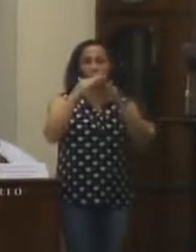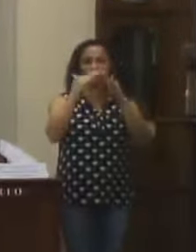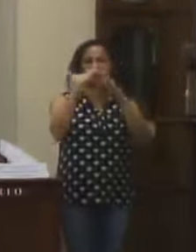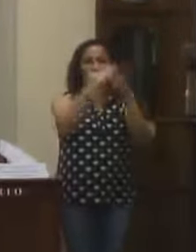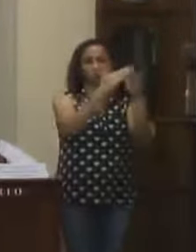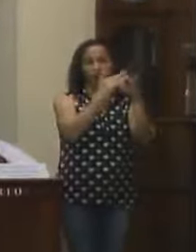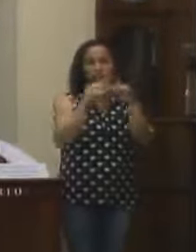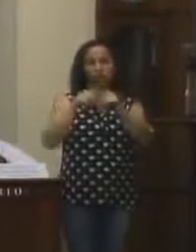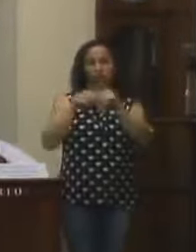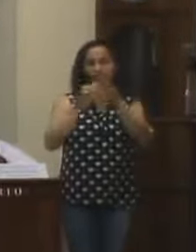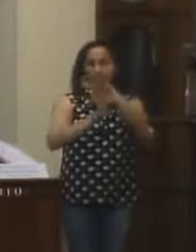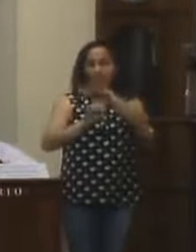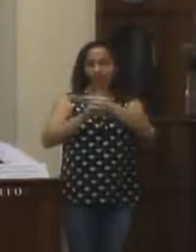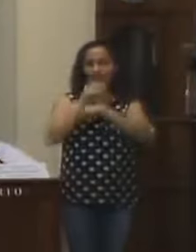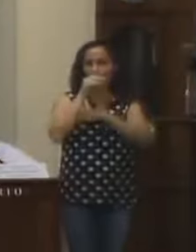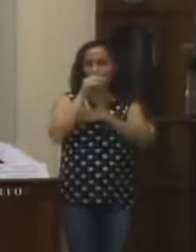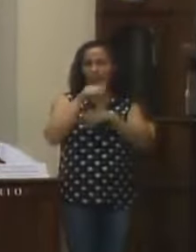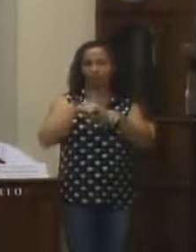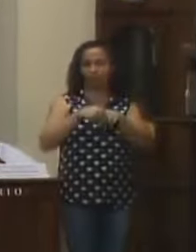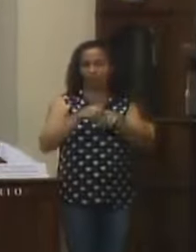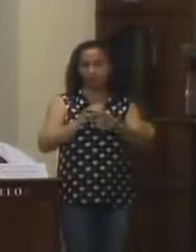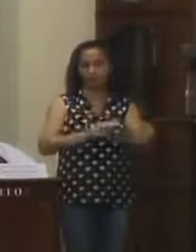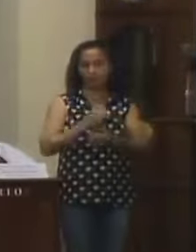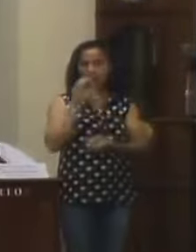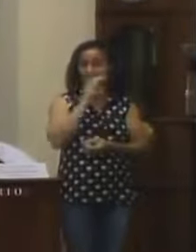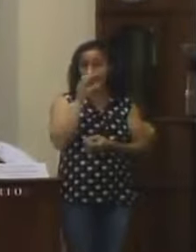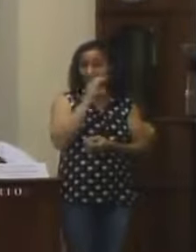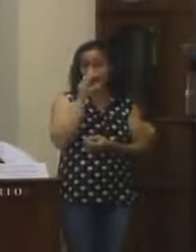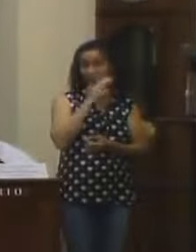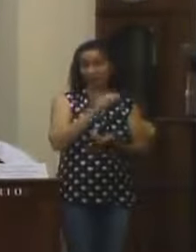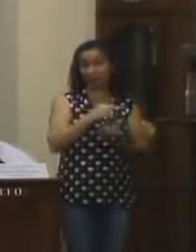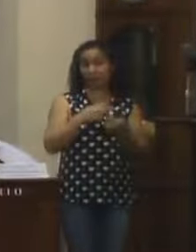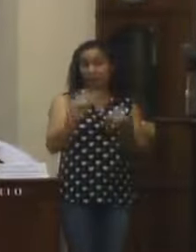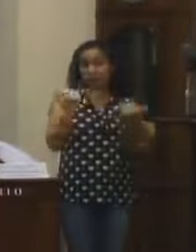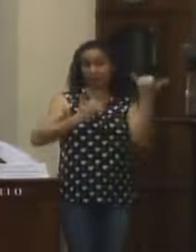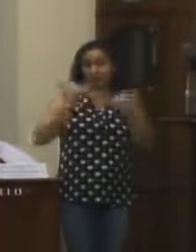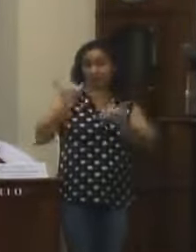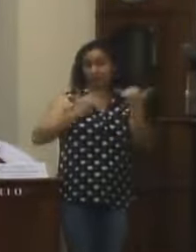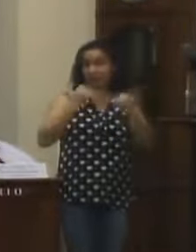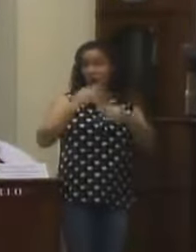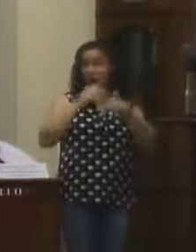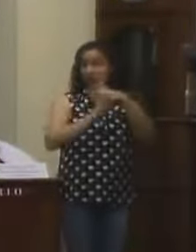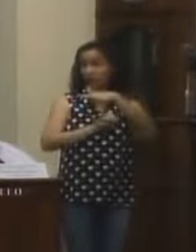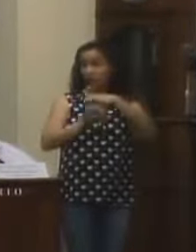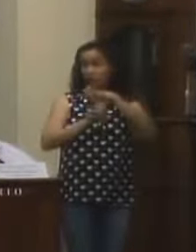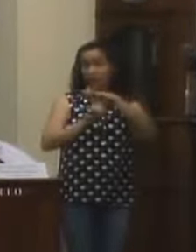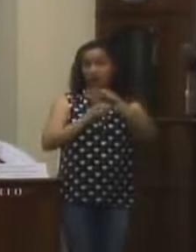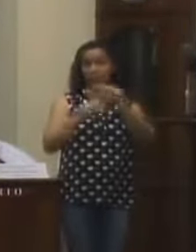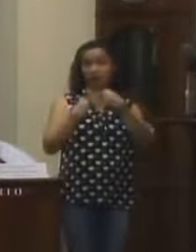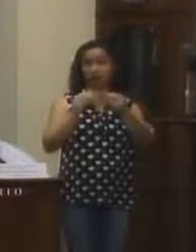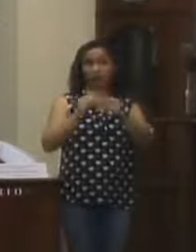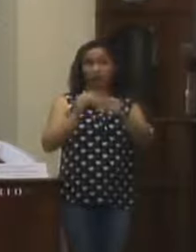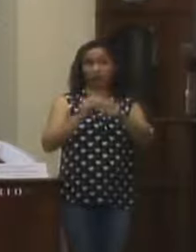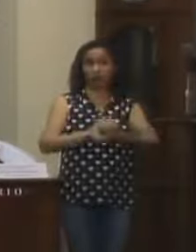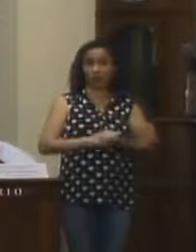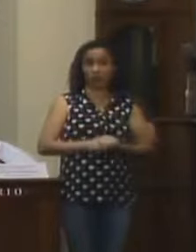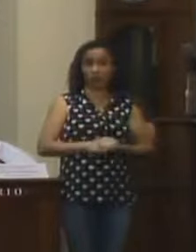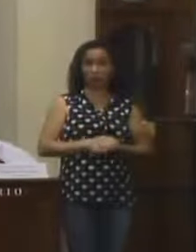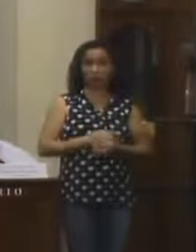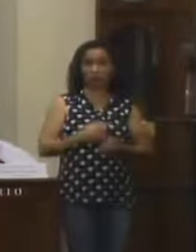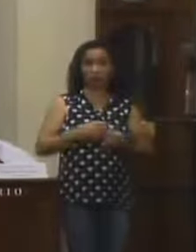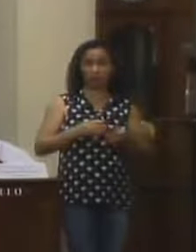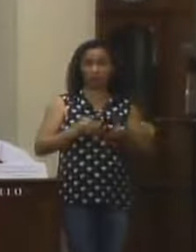pela SEDAI, faz-se absolutamente urgente maiores esclarecimentos e informações oficiais dessa empresa aos futuros usuários do serviço de abastecimento e distribuição de